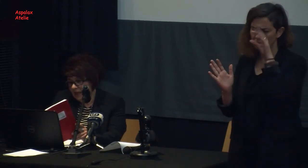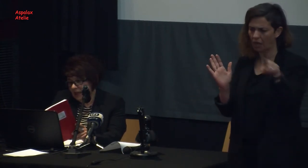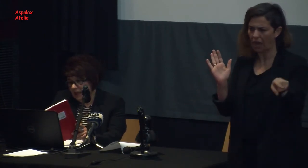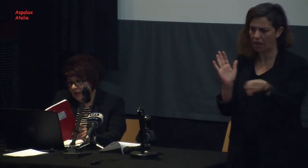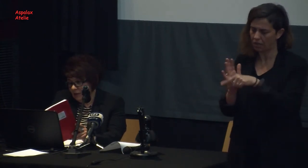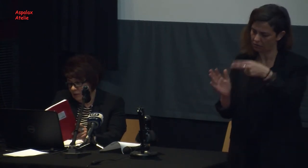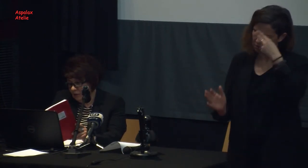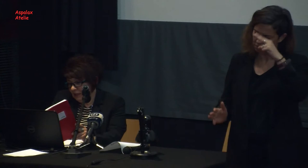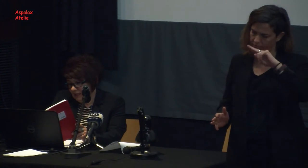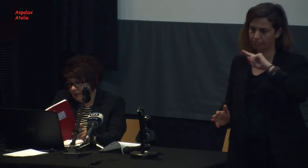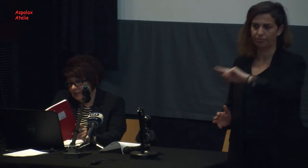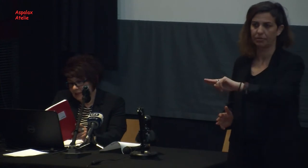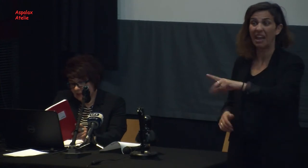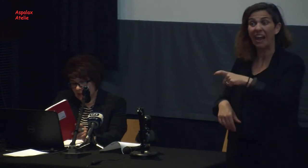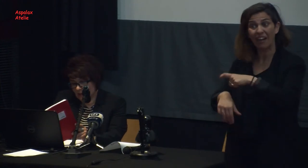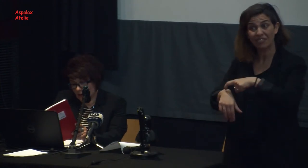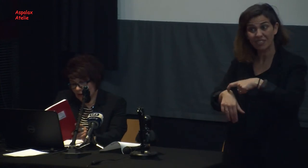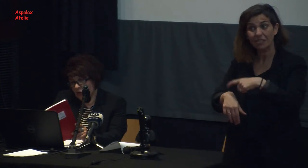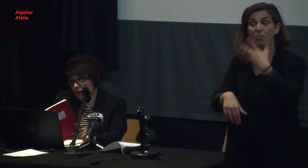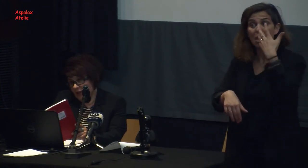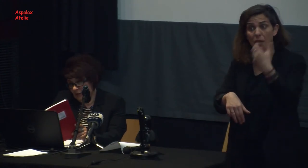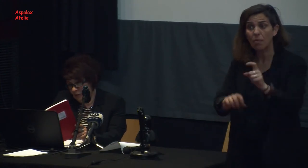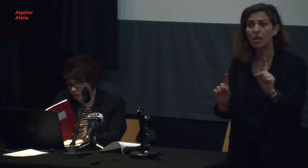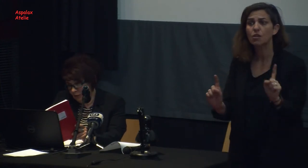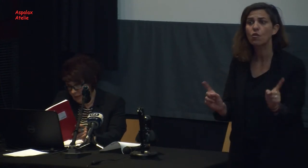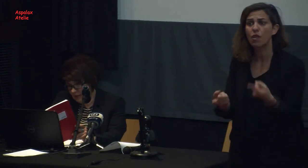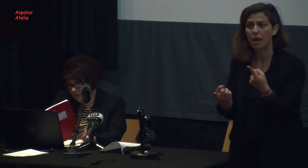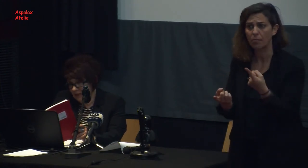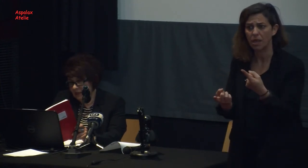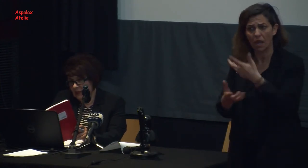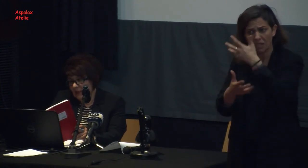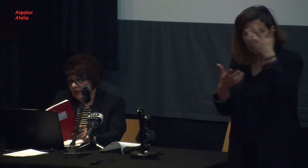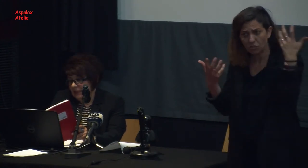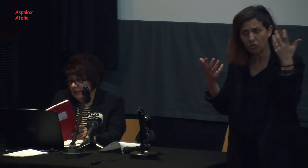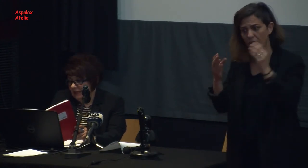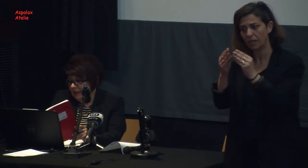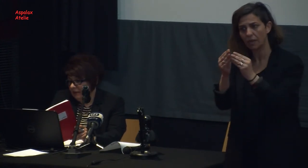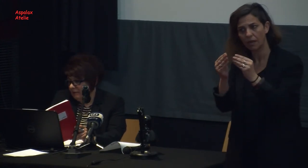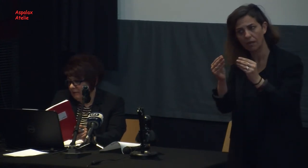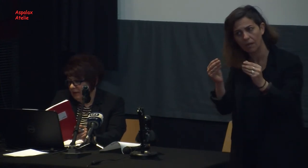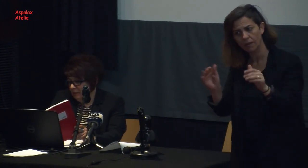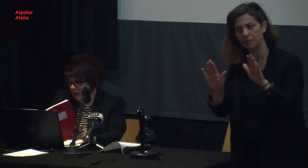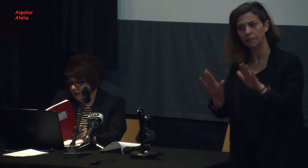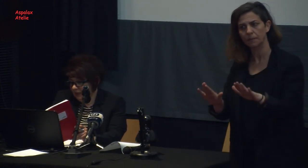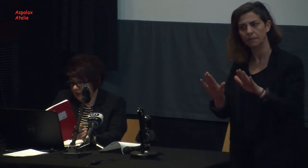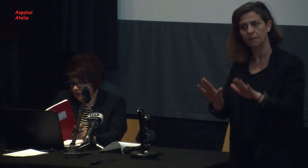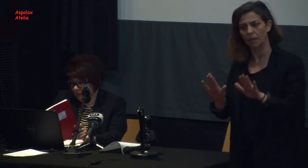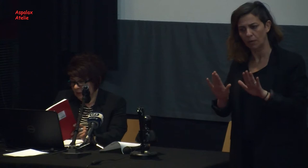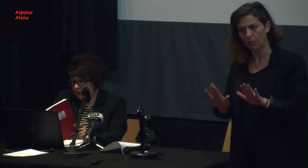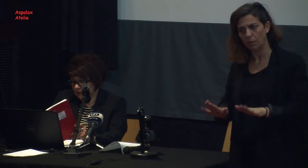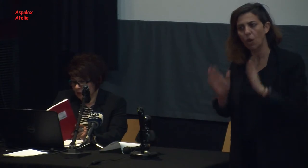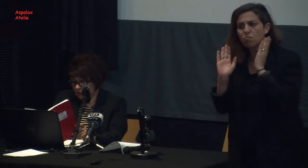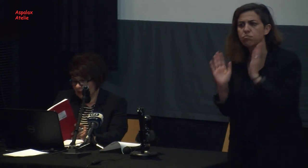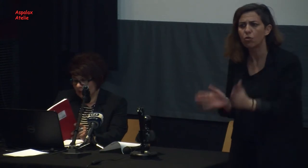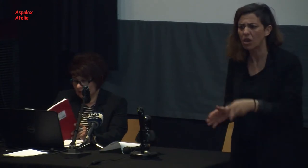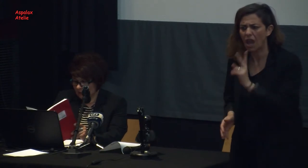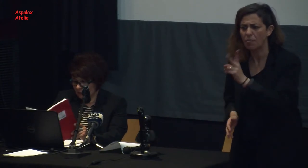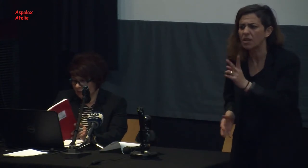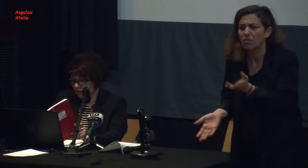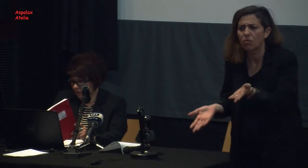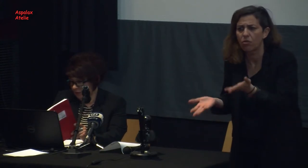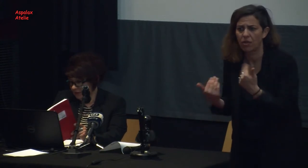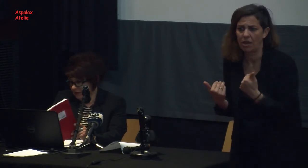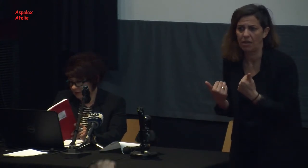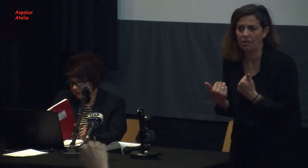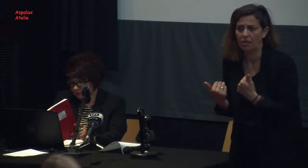θεραπείες έχουν καταστήσει την νόσο αντιμετωπίσιμη και δεν υπάρχει η επικινδυνότητα αυτή